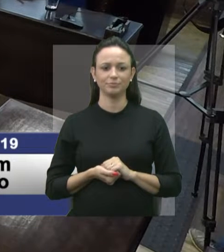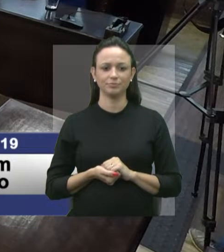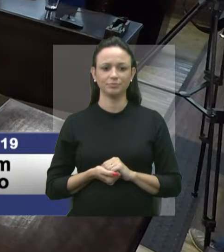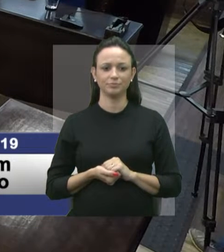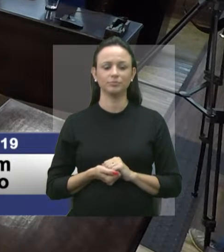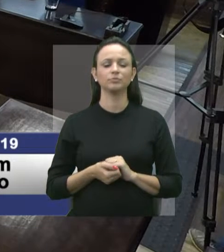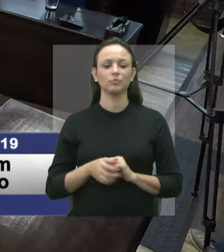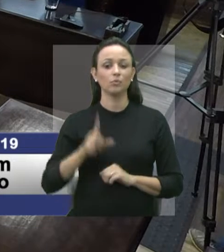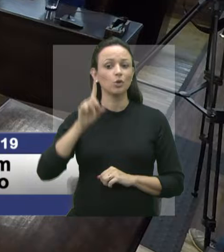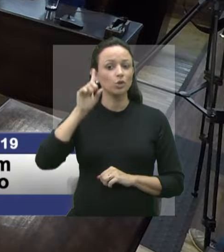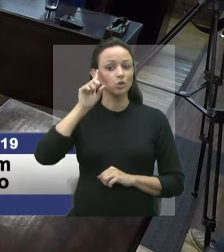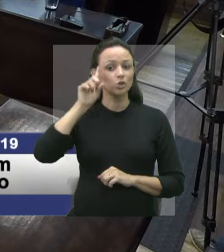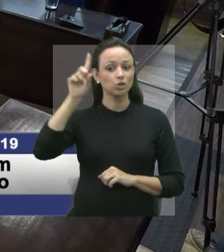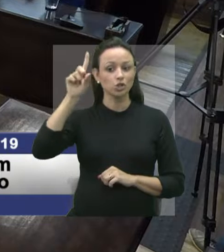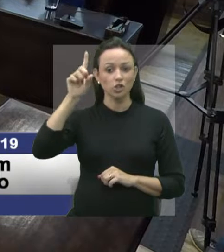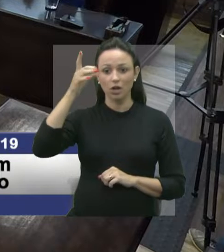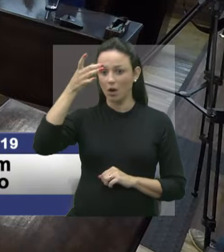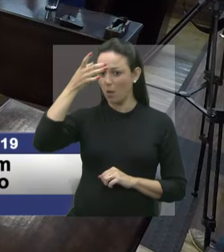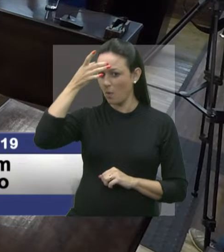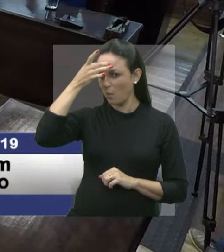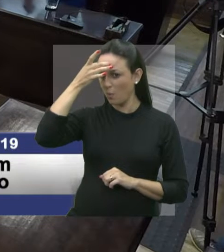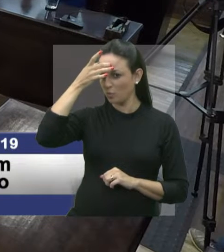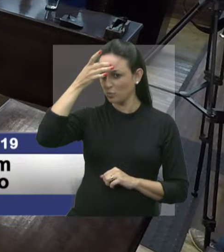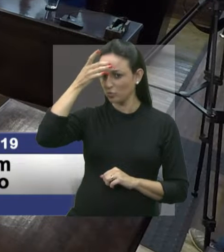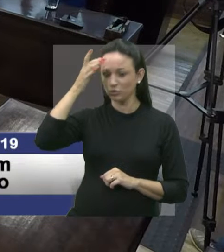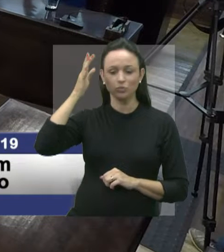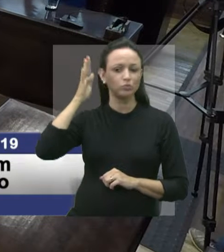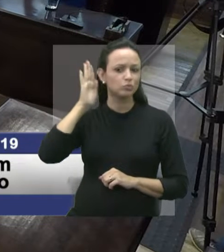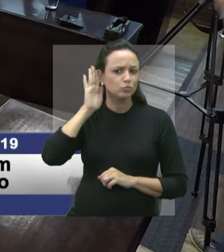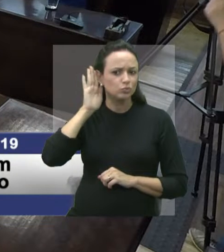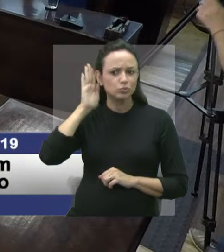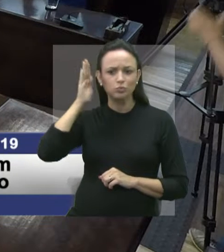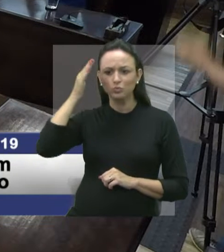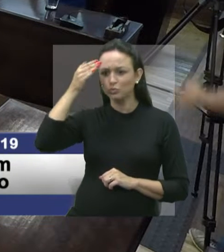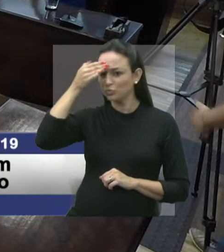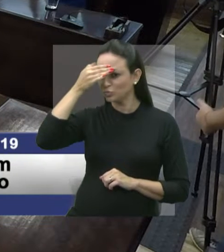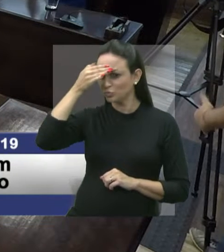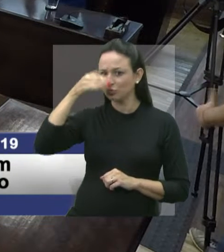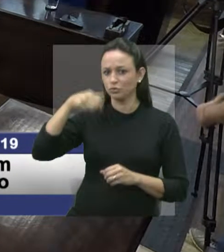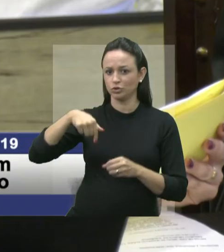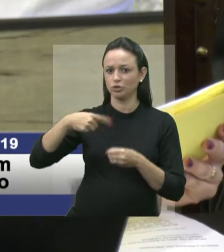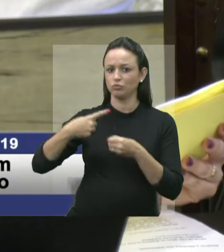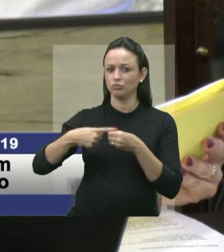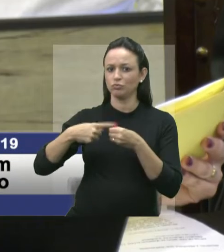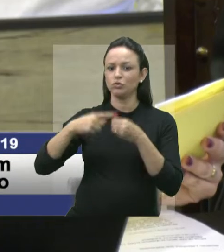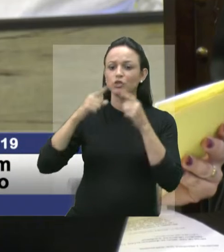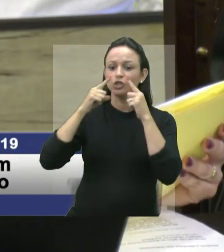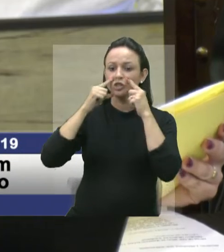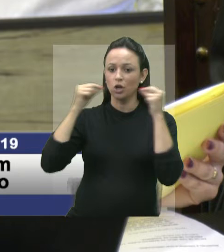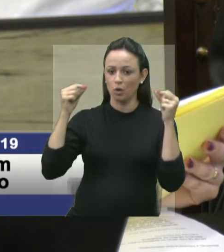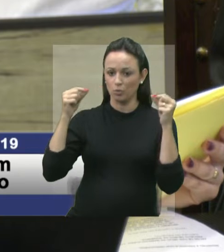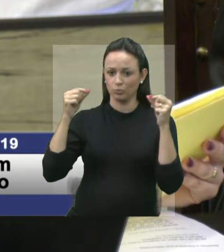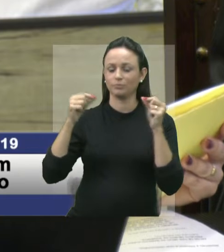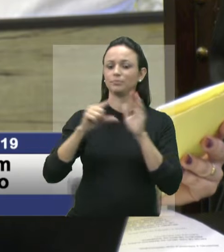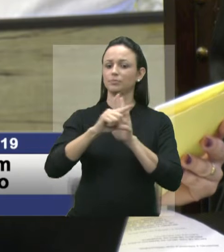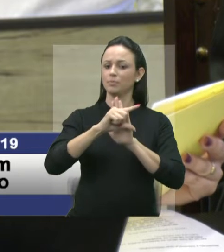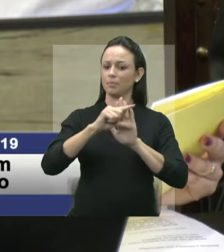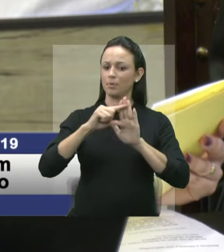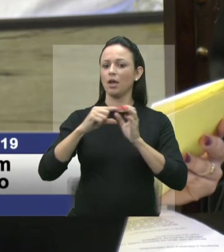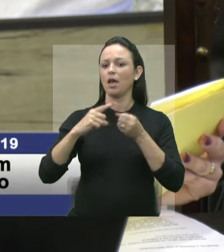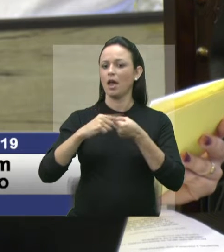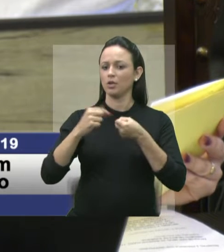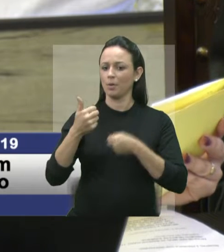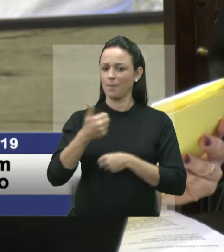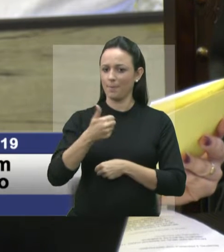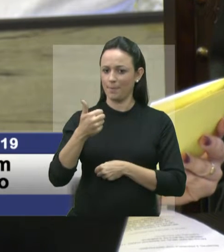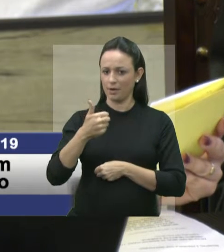Institui o dia de conscientização sobre a pessoa com surdo-cegueira no município de Jaú. Artigo 1º. Fica